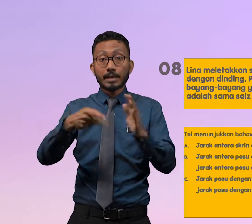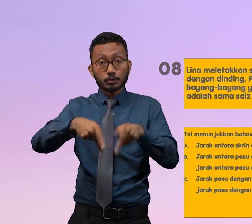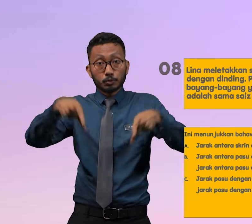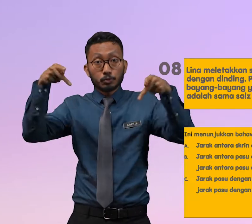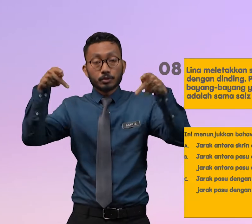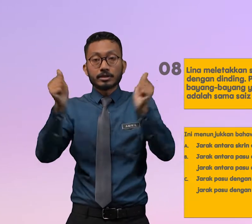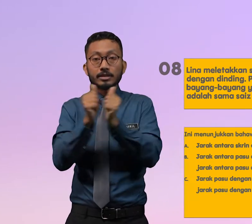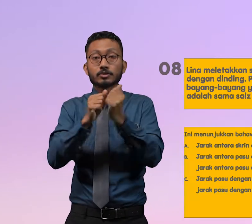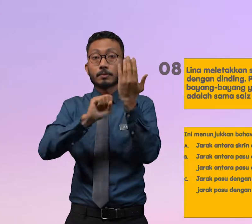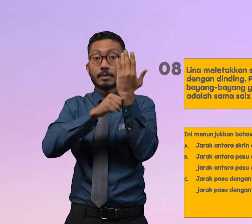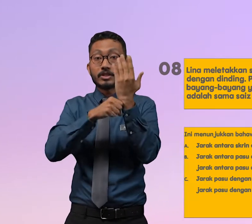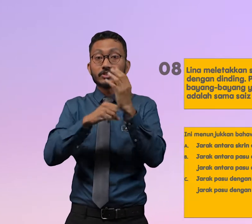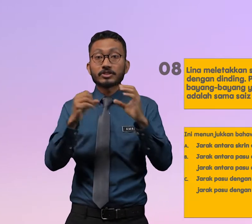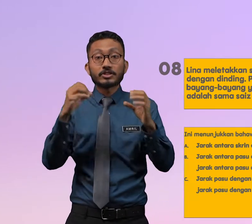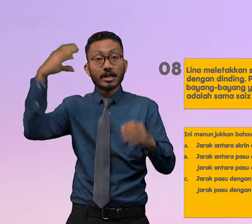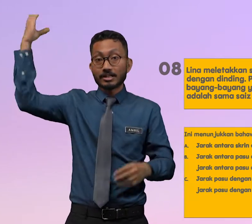pacu dengan jumlah cahaya.